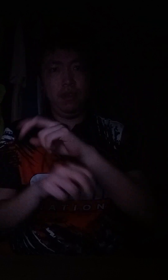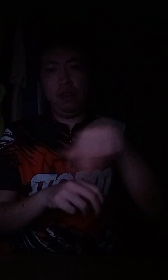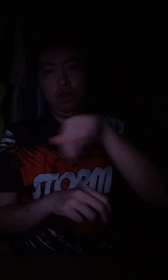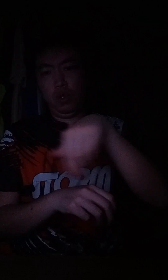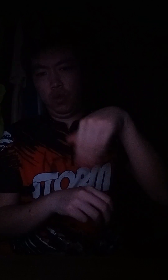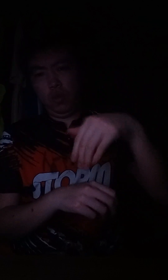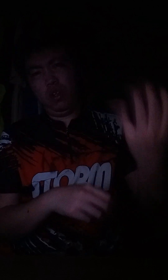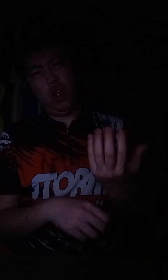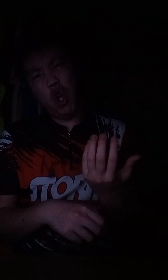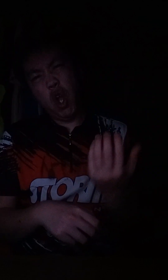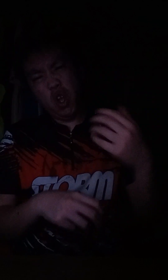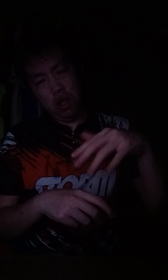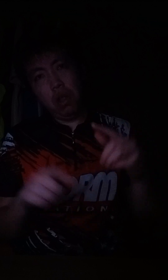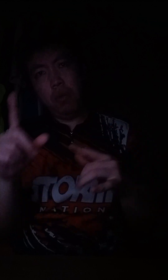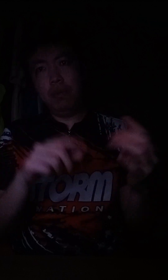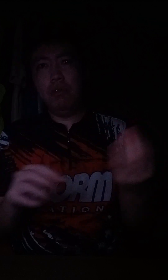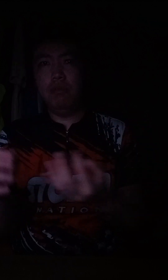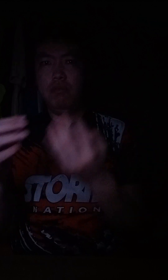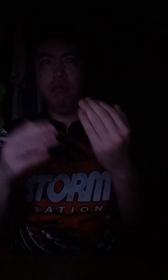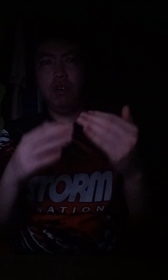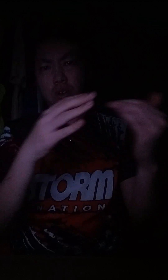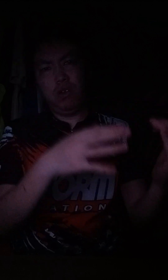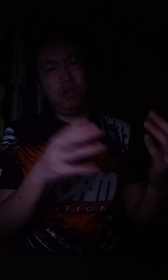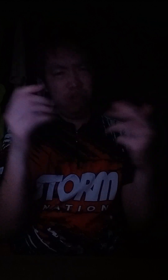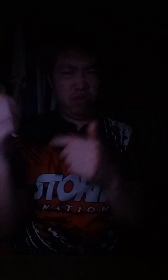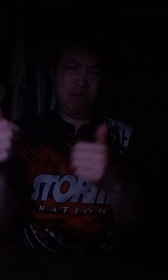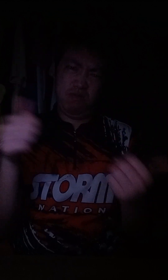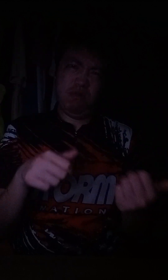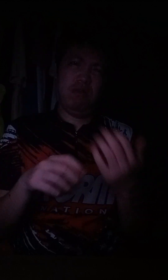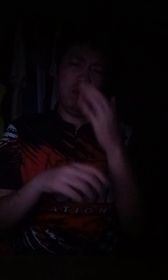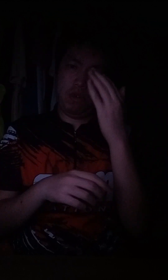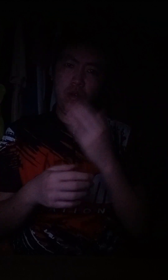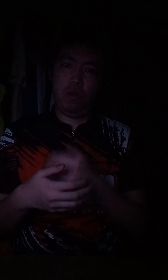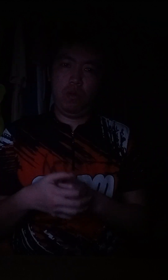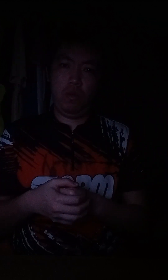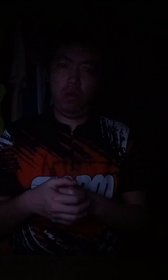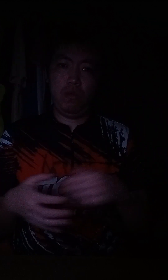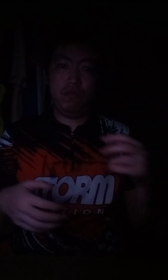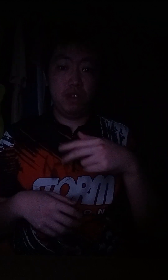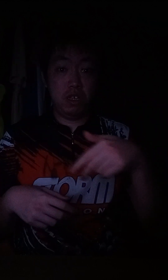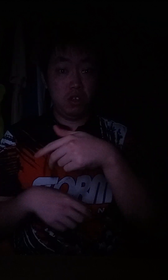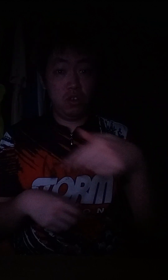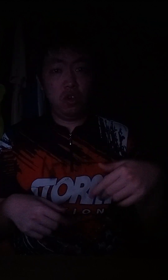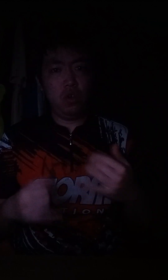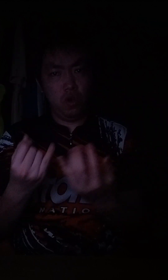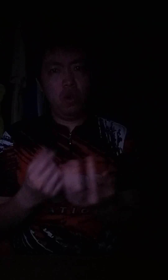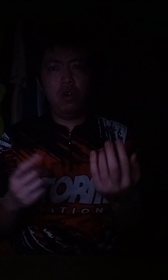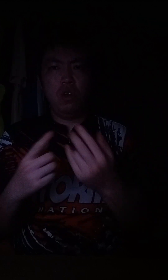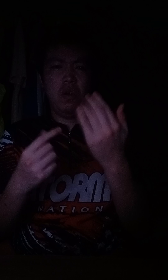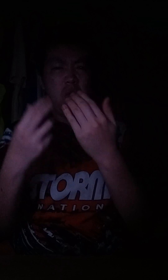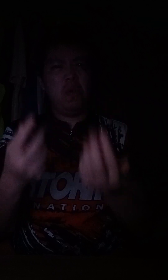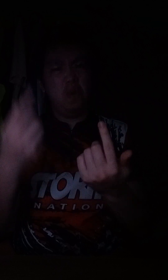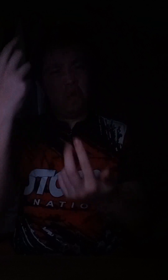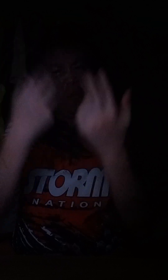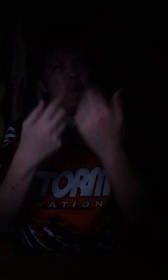거동이 불편한 70대 남성이 거실에서 숨진 채 발견됐고 부인인 60대 여성도 연기를 마셔 병원으로